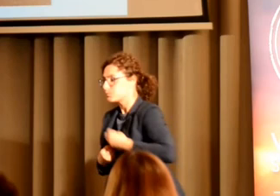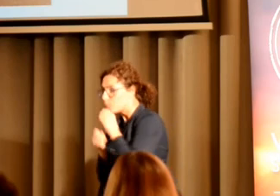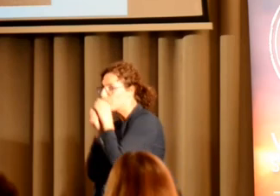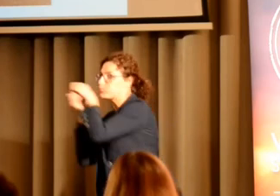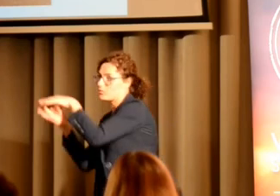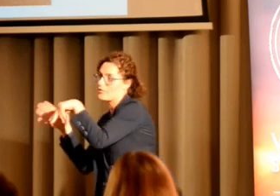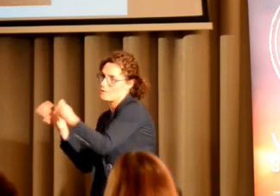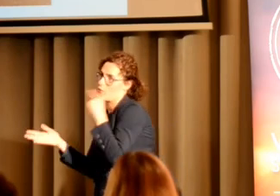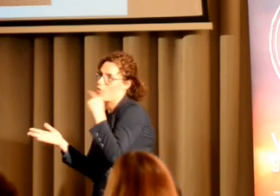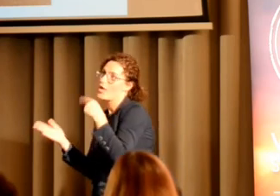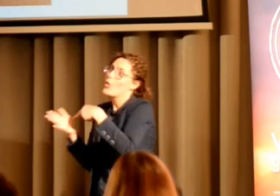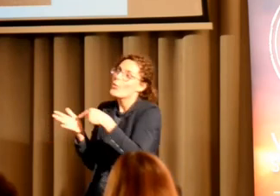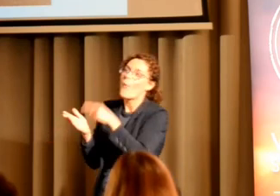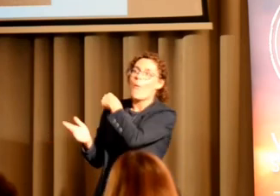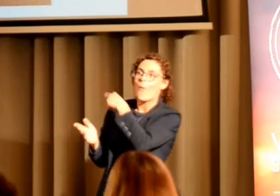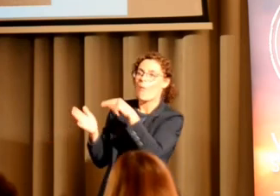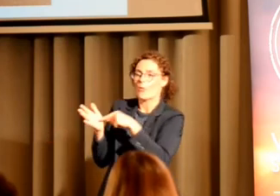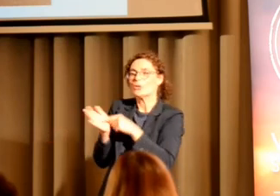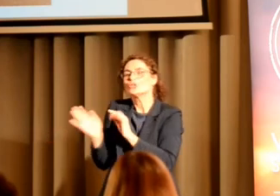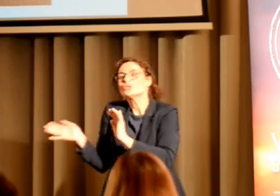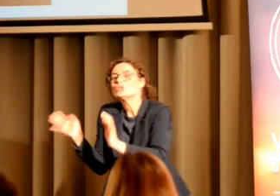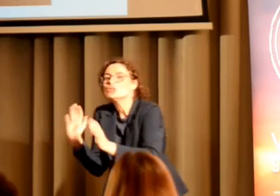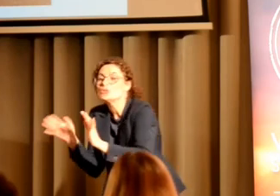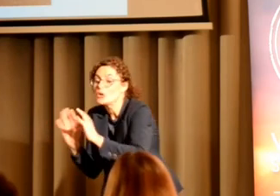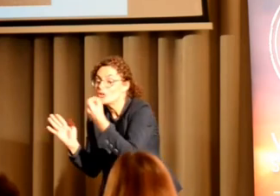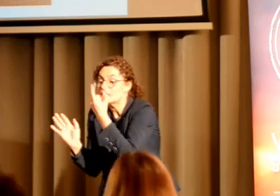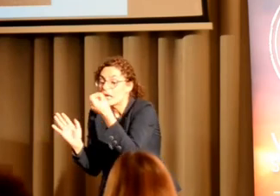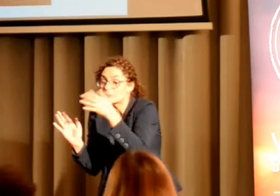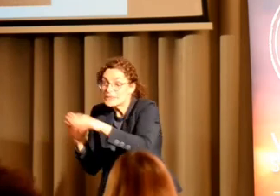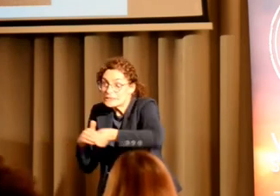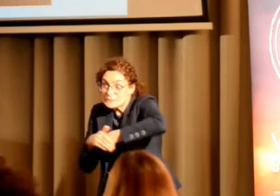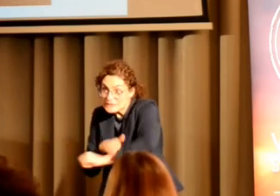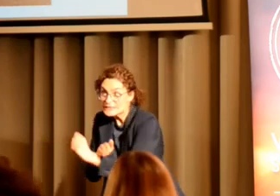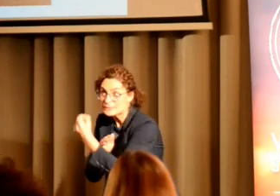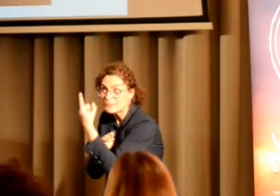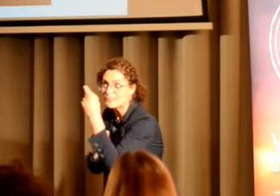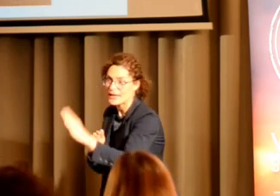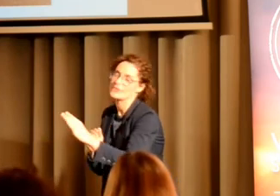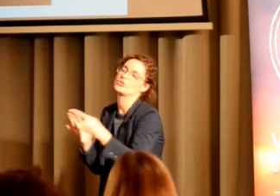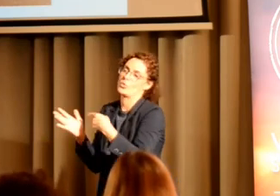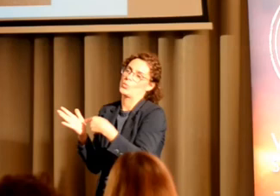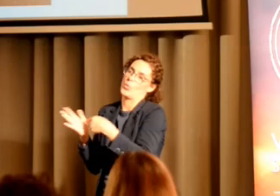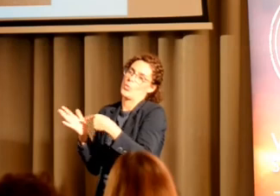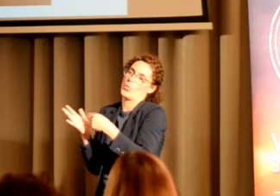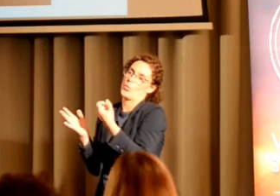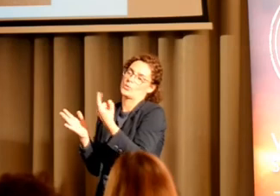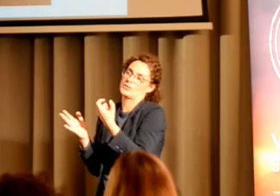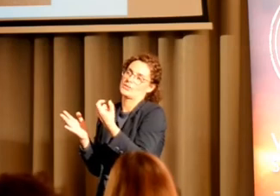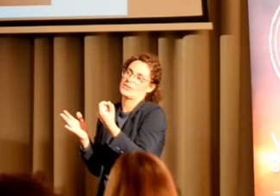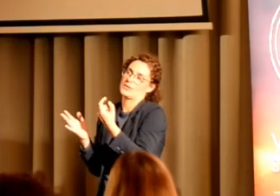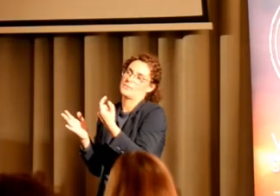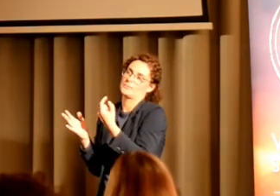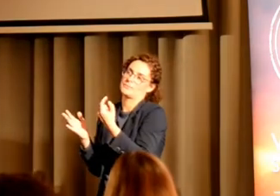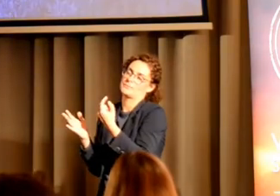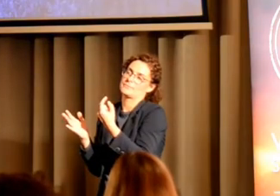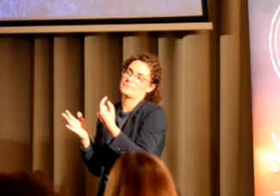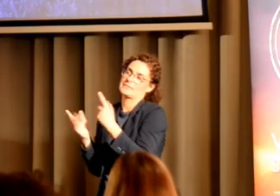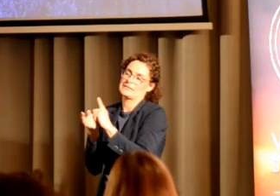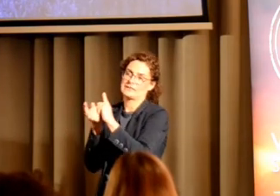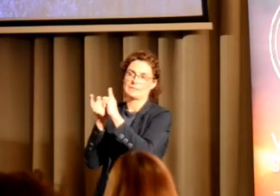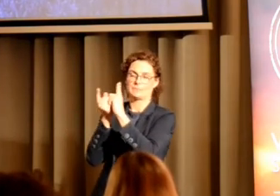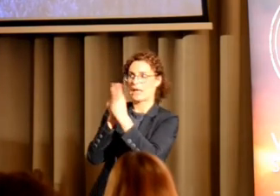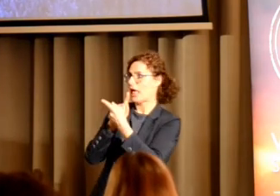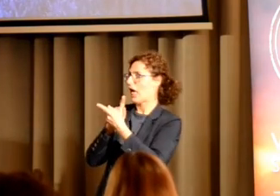bardzo troskliwego samca, który właśnie w momencie, kiedy rodzą się szczenięta, zaczyna się niesamowicie